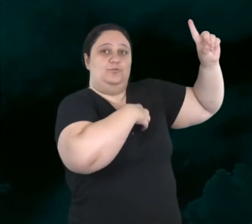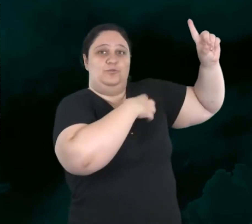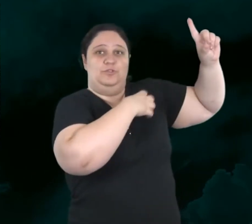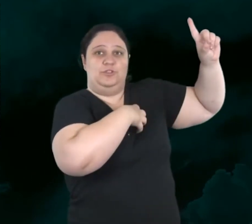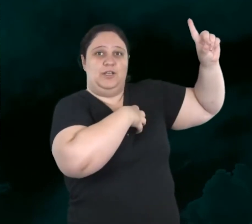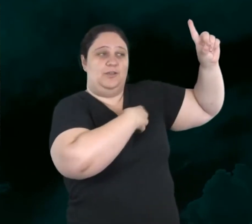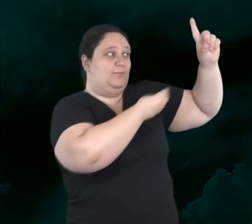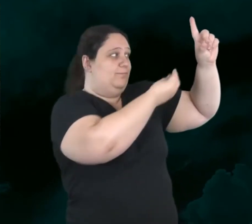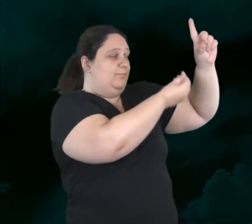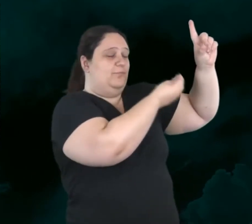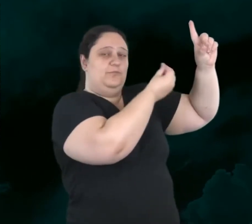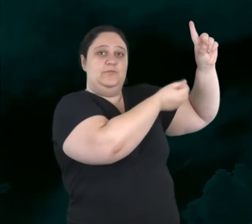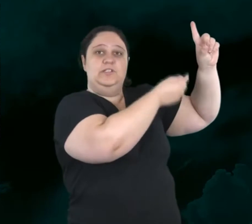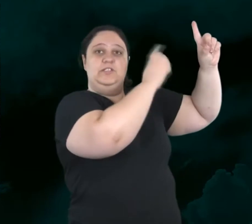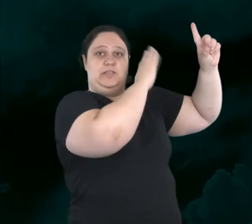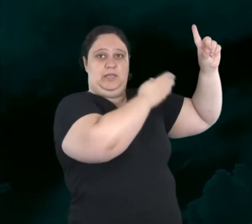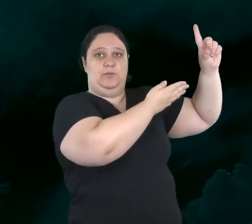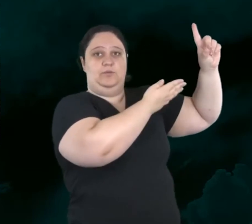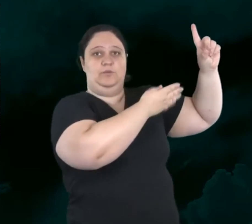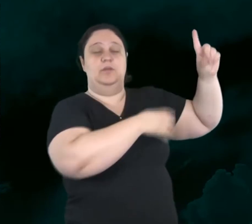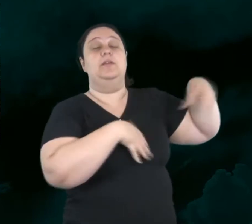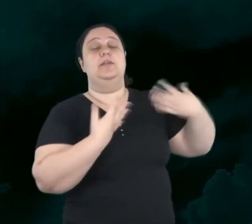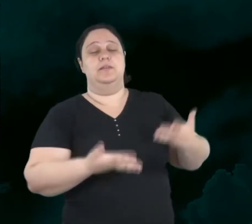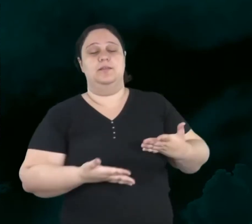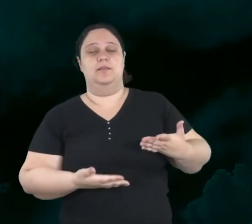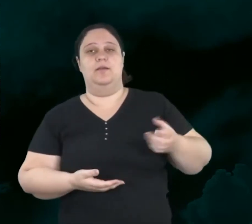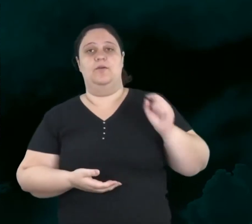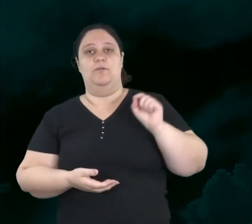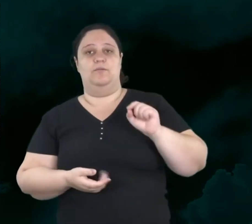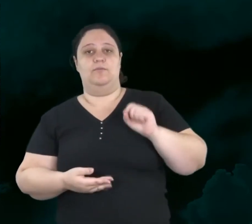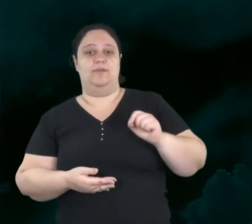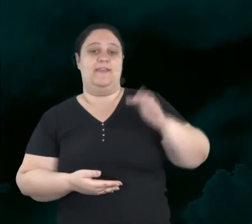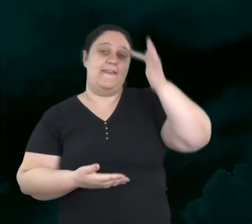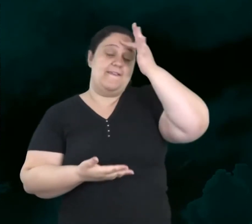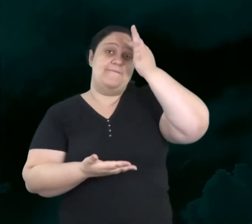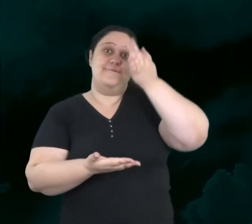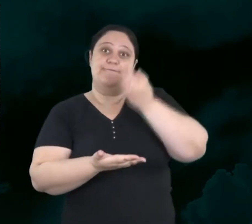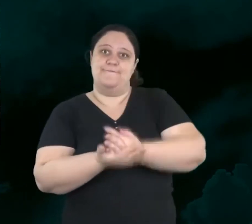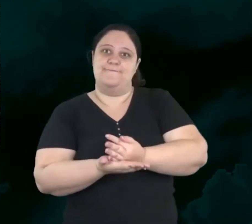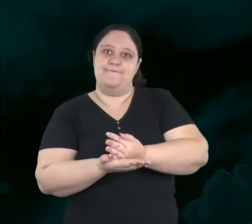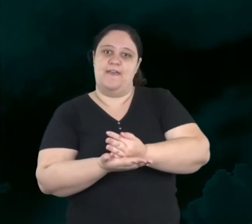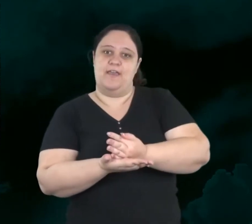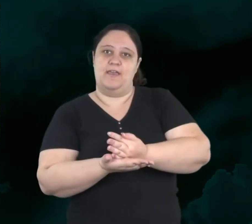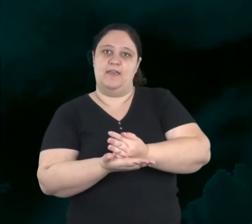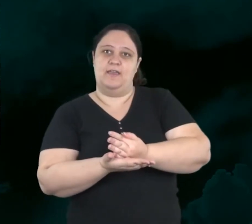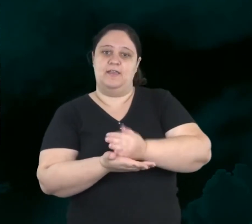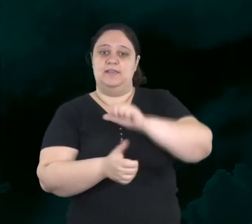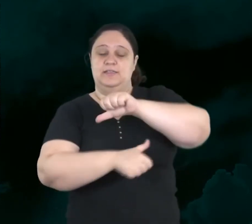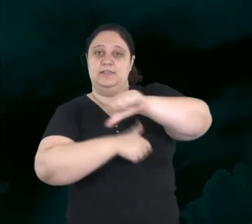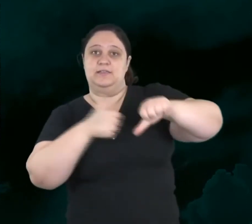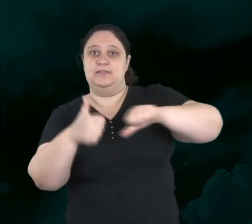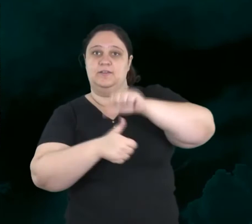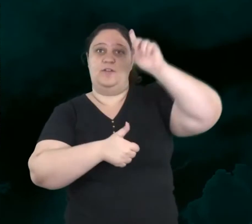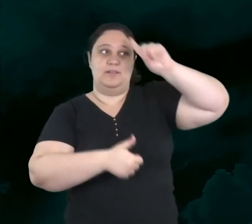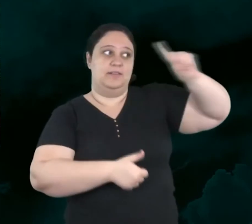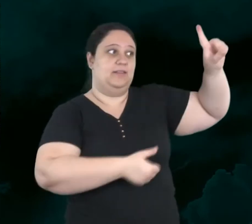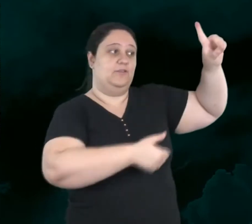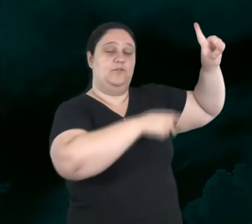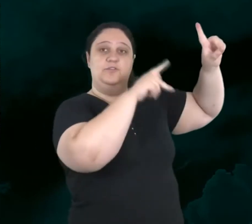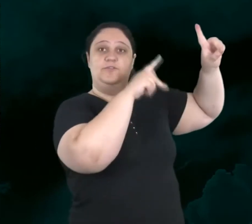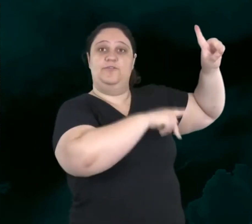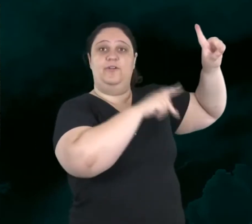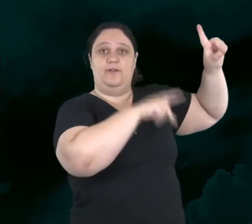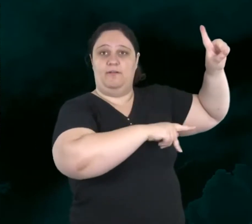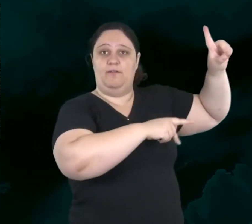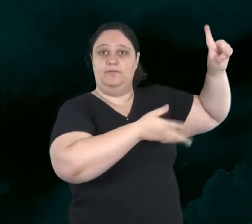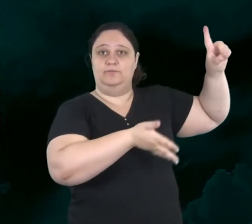é. Então nós podemos dizer que a fé, ela torna real as coisas de Deus, a substância de Deus.